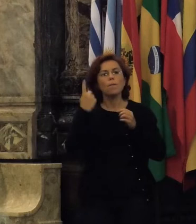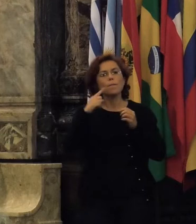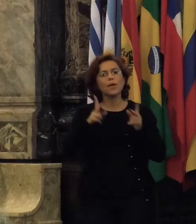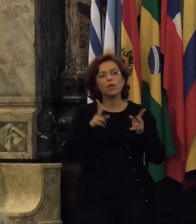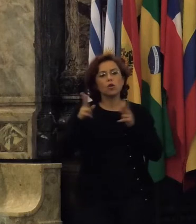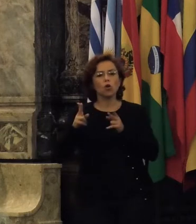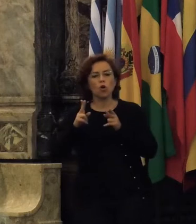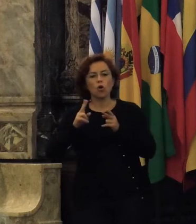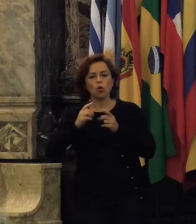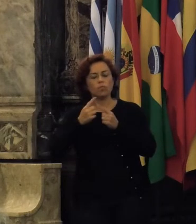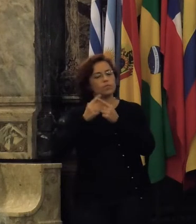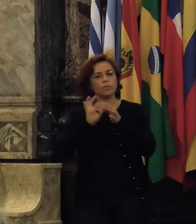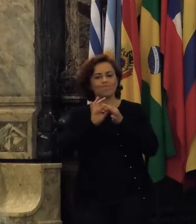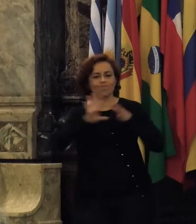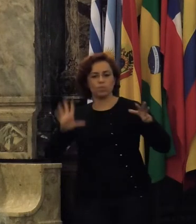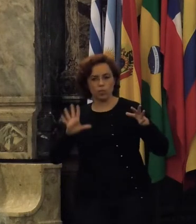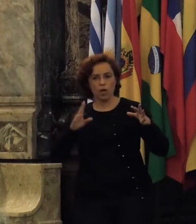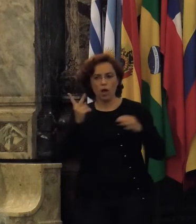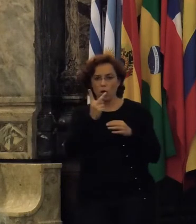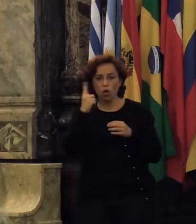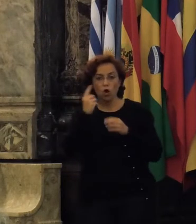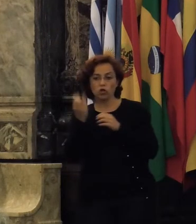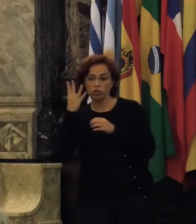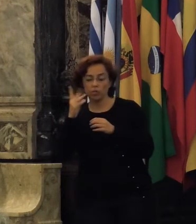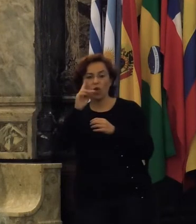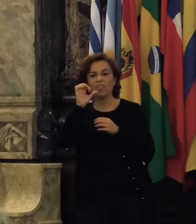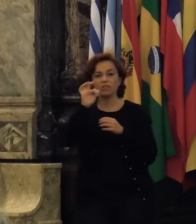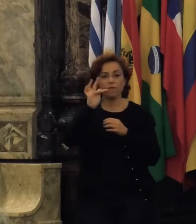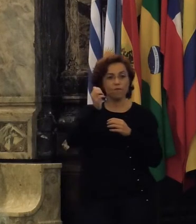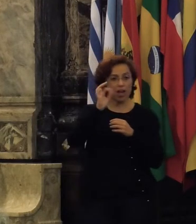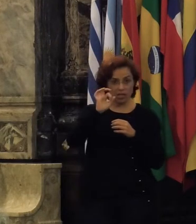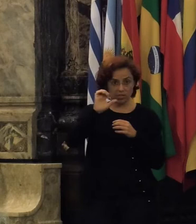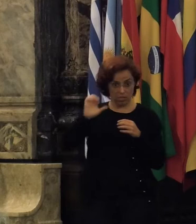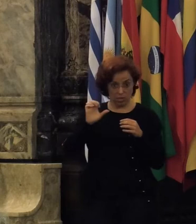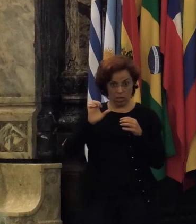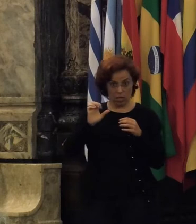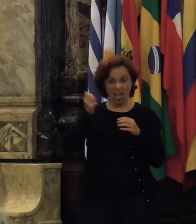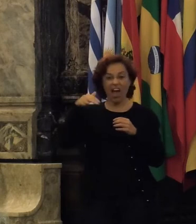un anacronismo. Sigan estos dos conceptos, desfase y anacronismo.